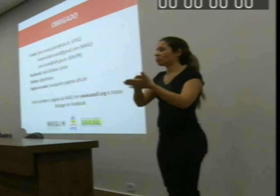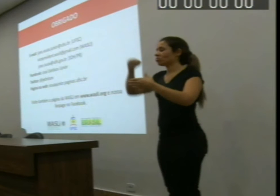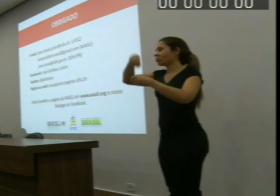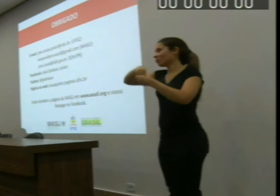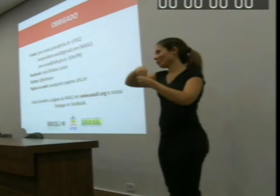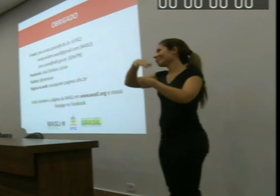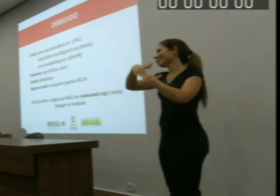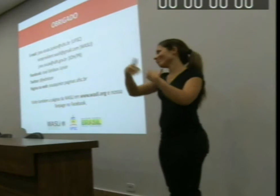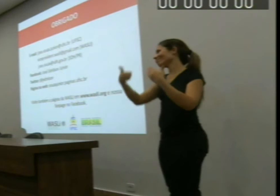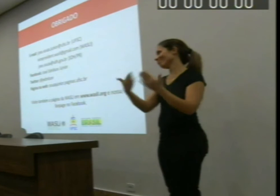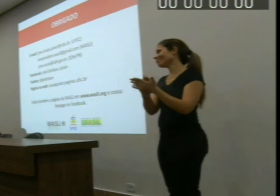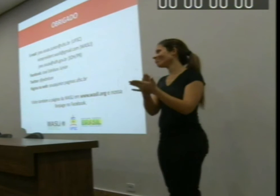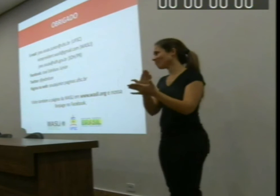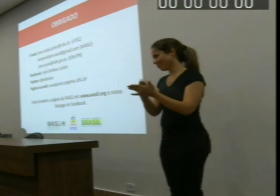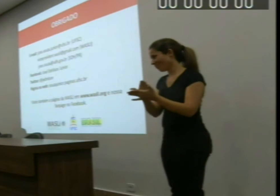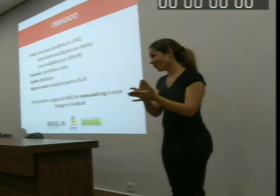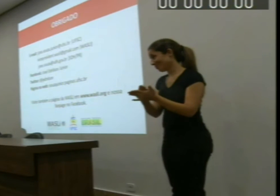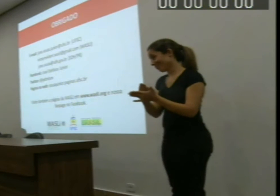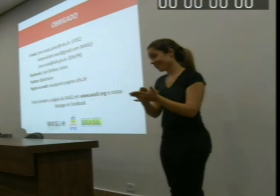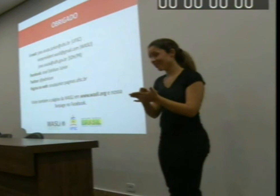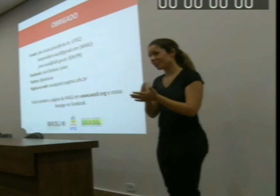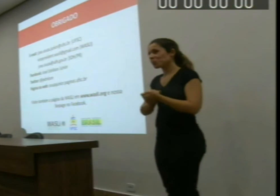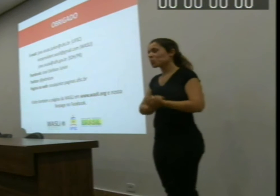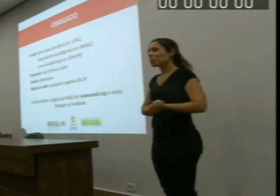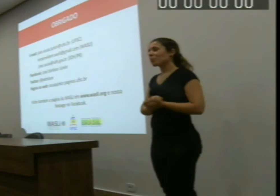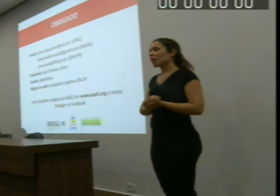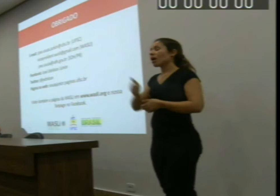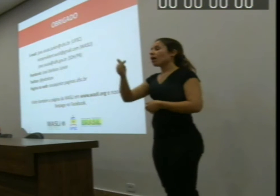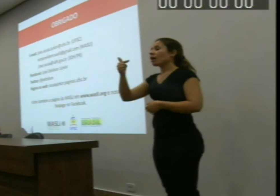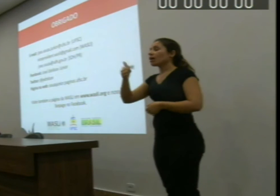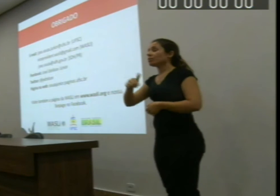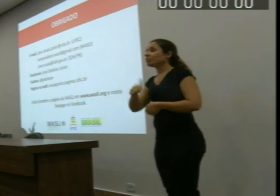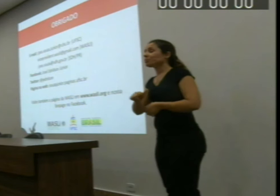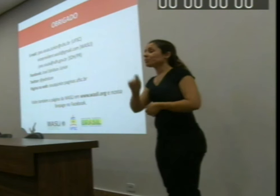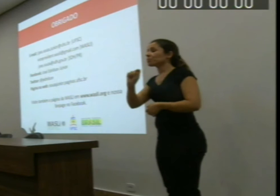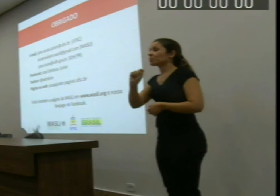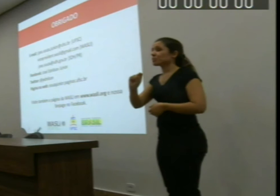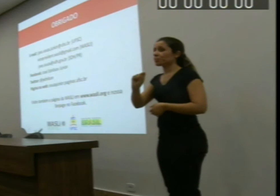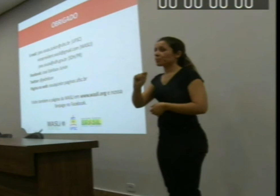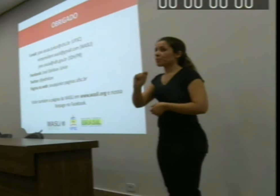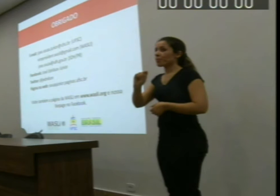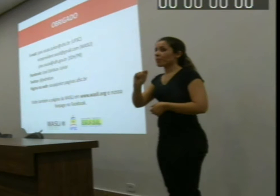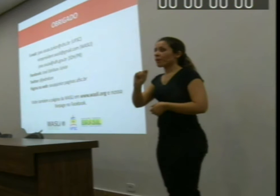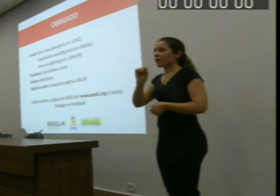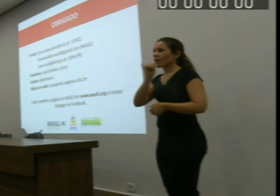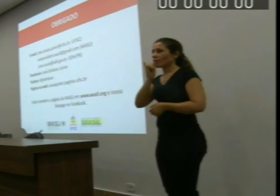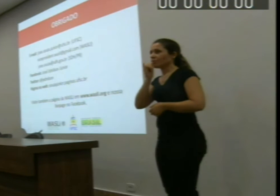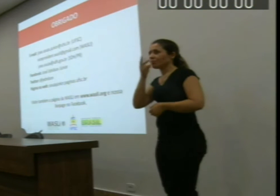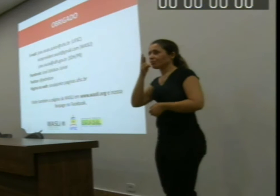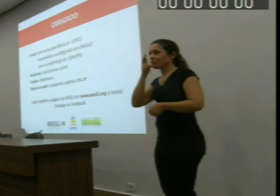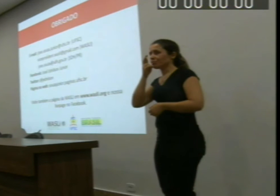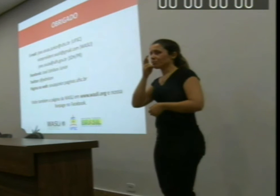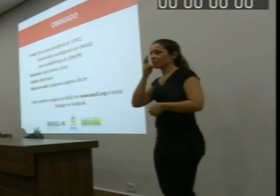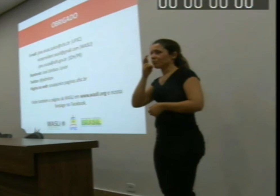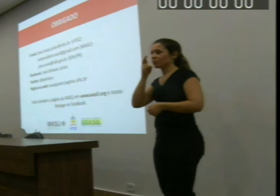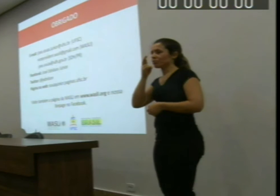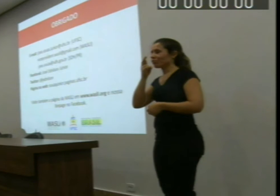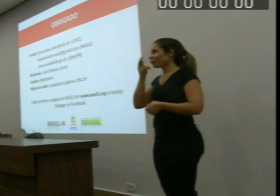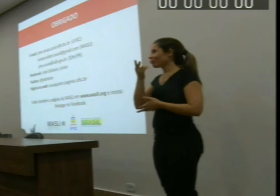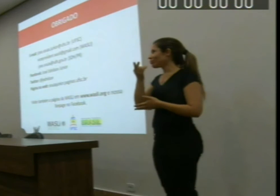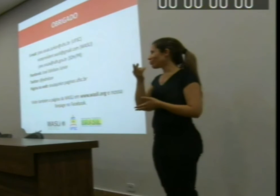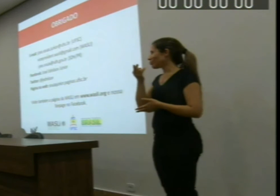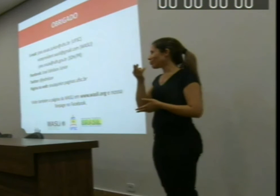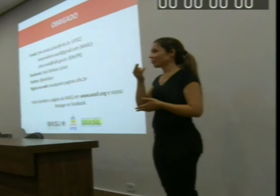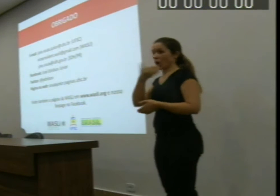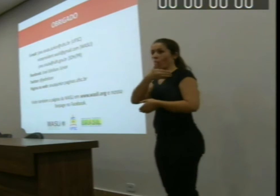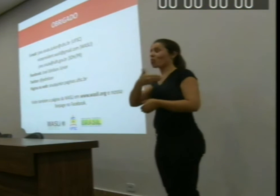delineia ações do interprete Educacional outra coisa é aquilo que os os patrões né entre aspas o